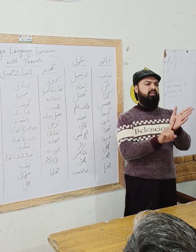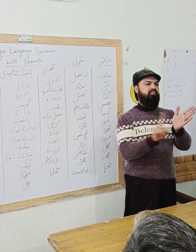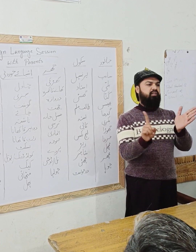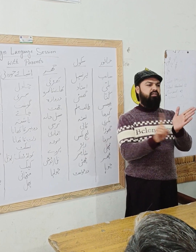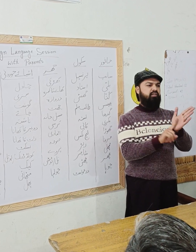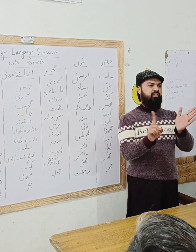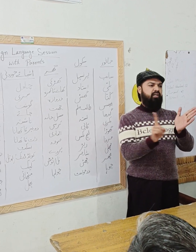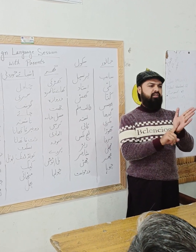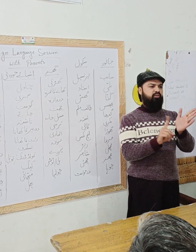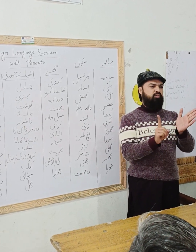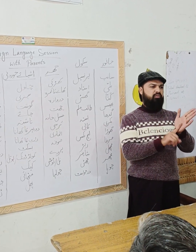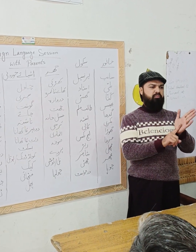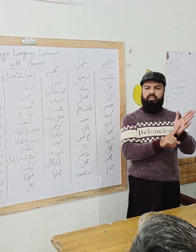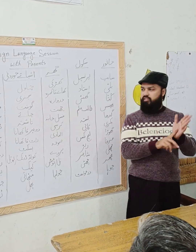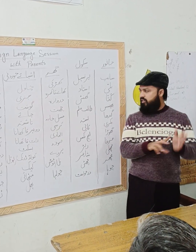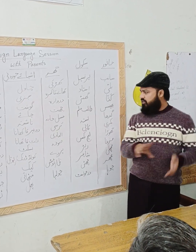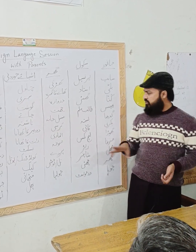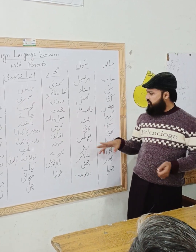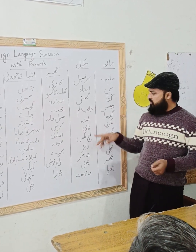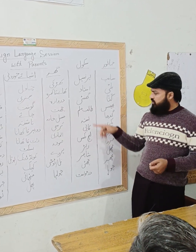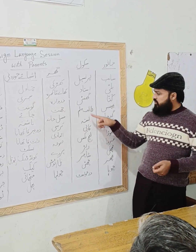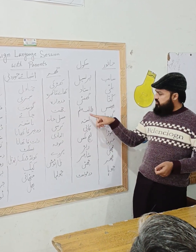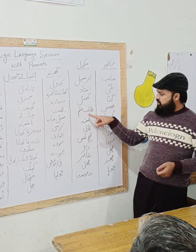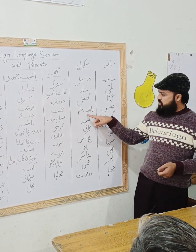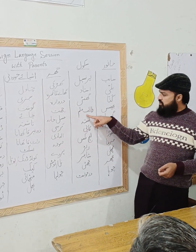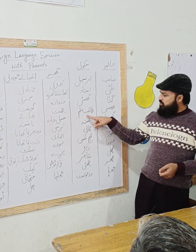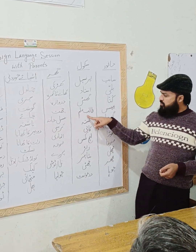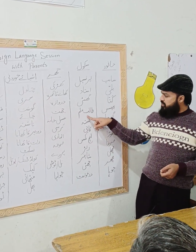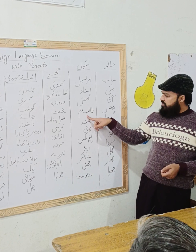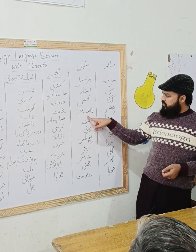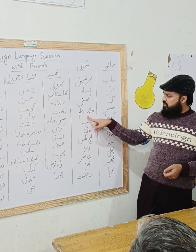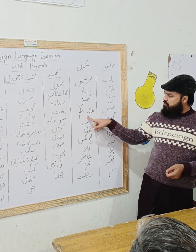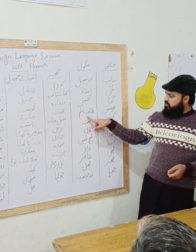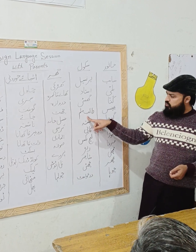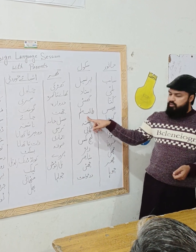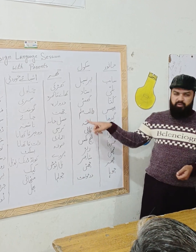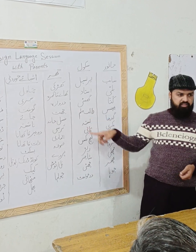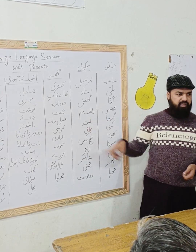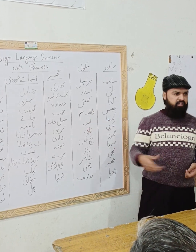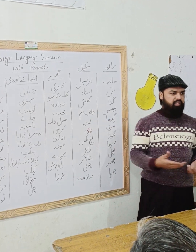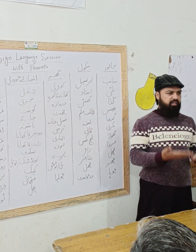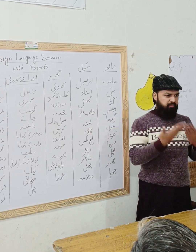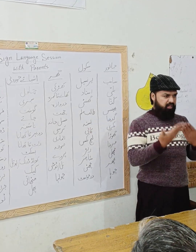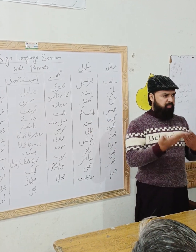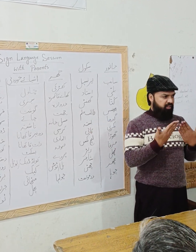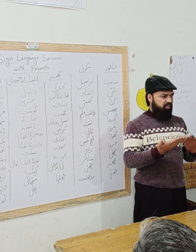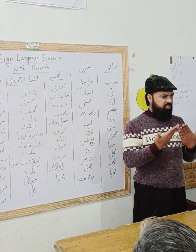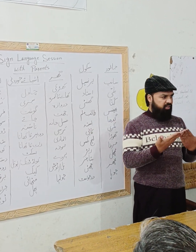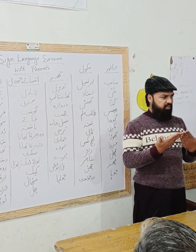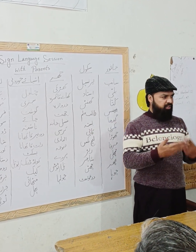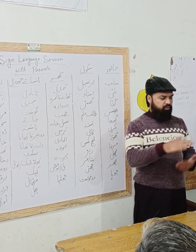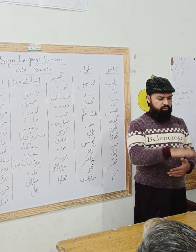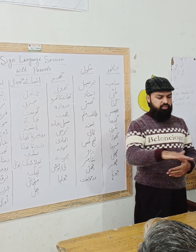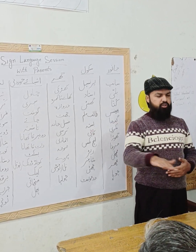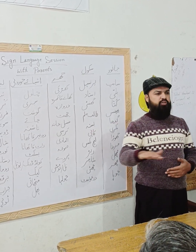तरह घंटी को बजा देना। इस तरह ताला बिलम है, ताला बिलम क्योंकि पढ़ता है, पहले पढ़ने का इशारा करेंगे और ये छोटे छोटे